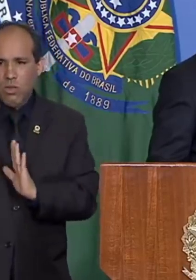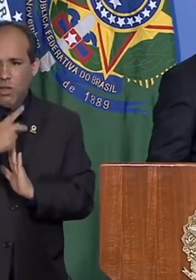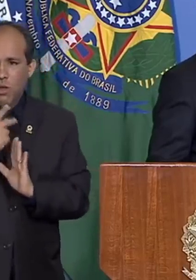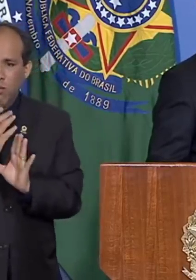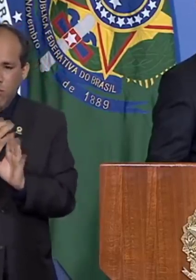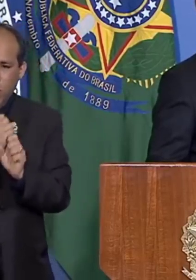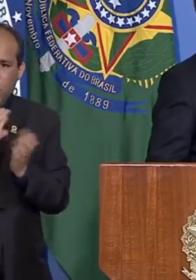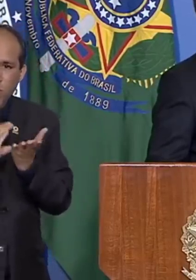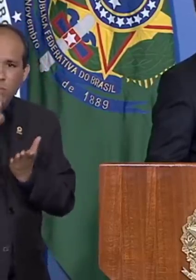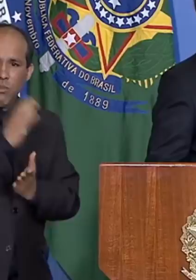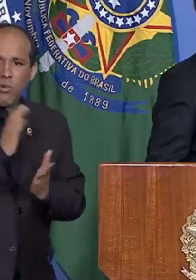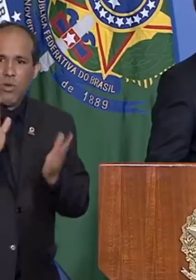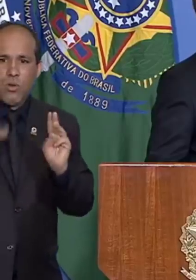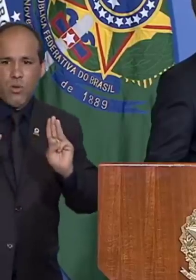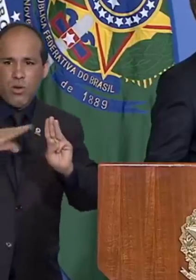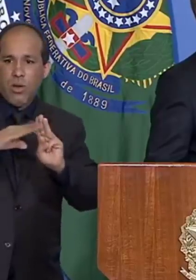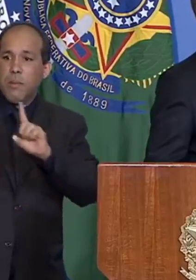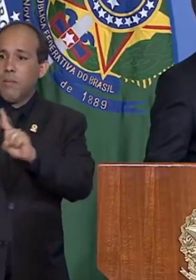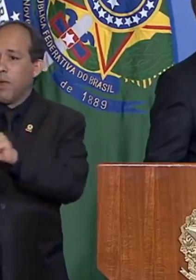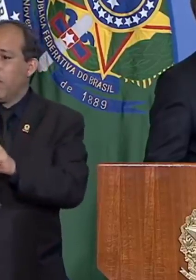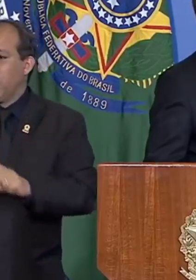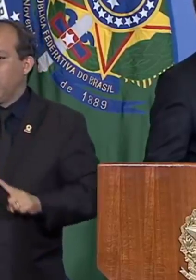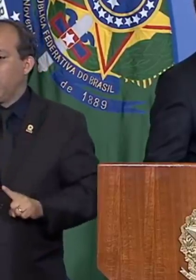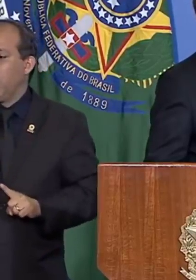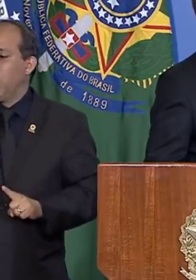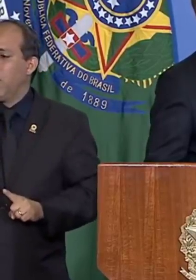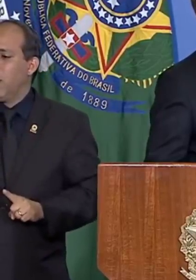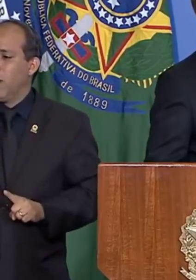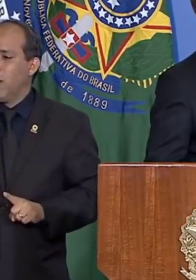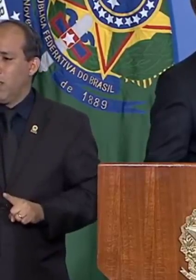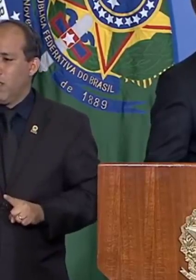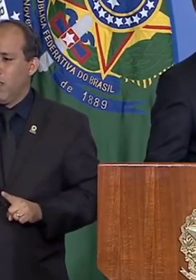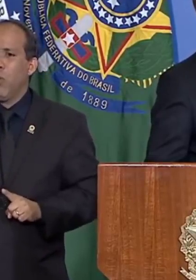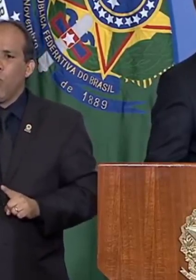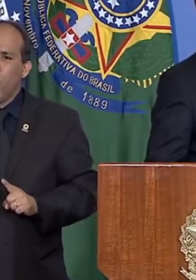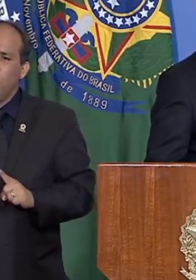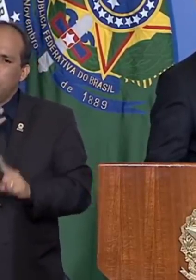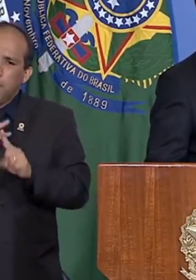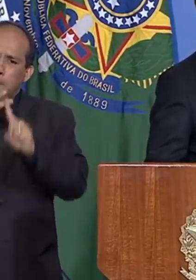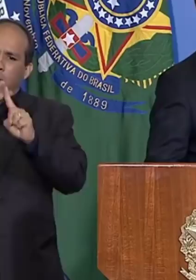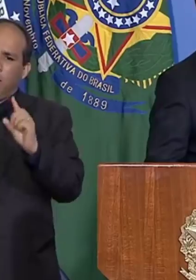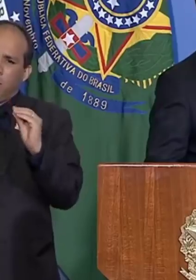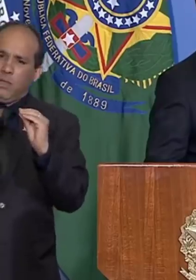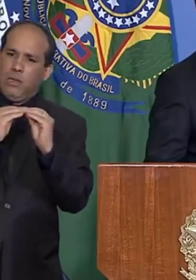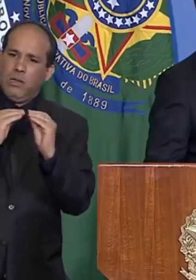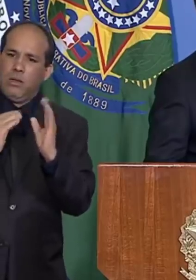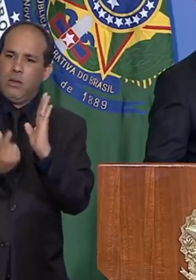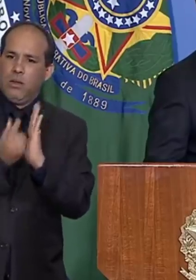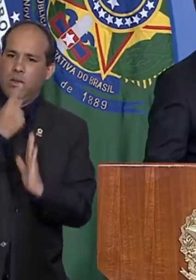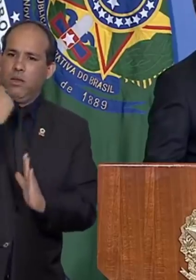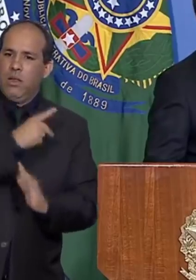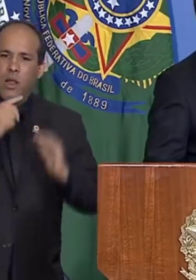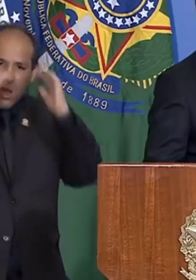Armadas, Sarney sempre destinava o recurso a mais para as mesmas, como um sinal de reconhecimento. Então, nós temos um governo hoje